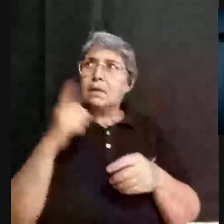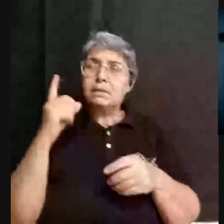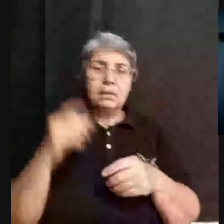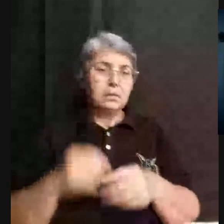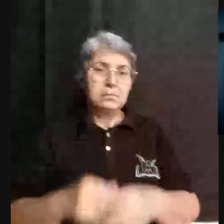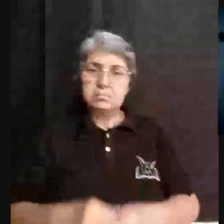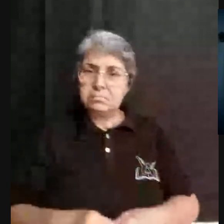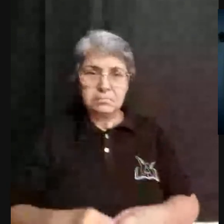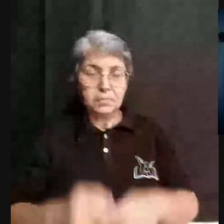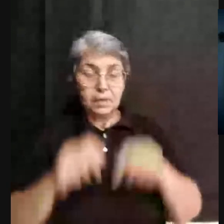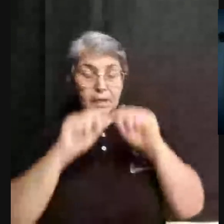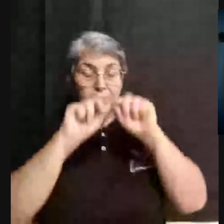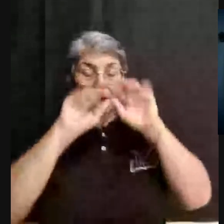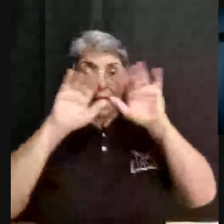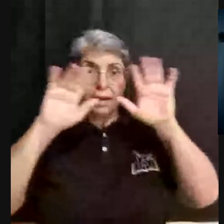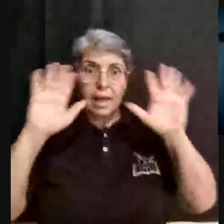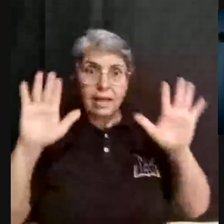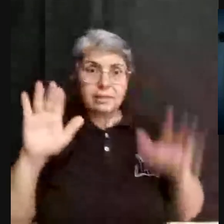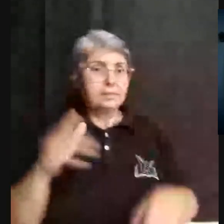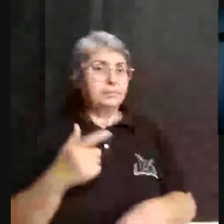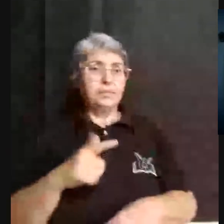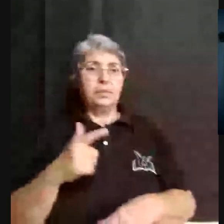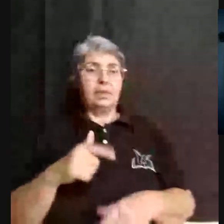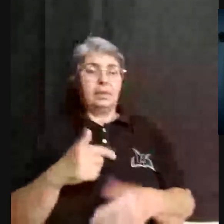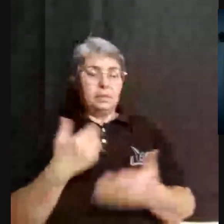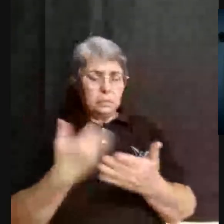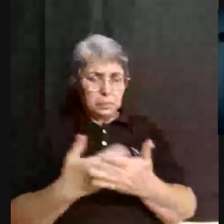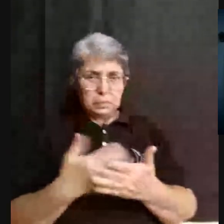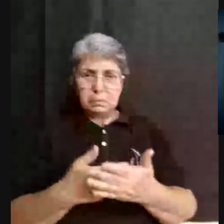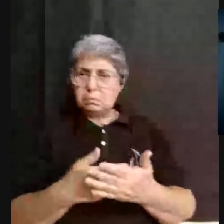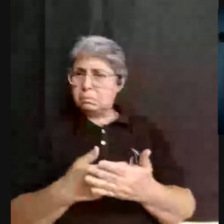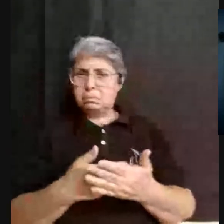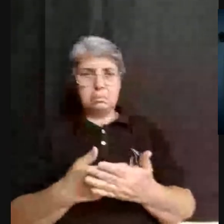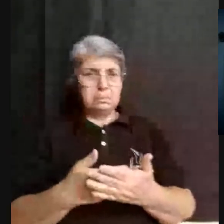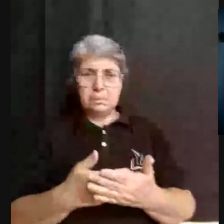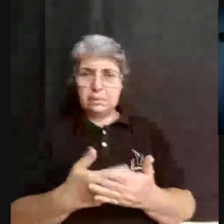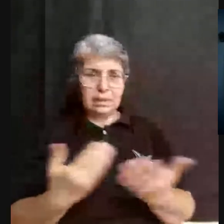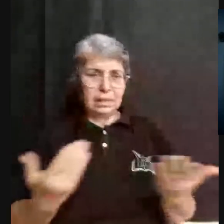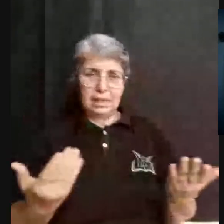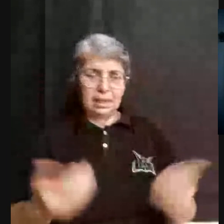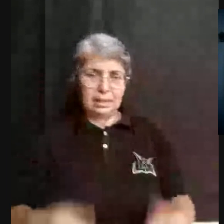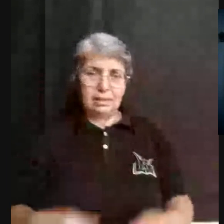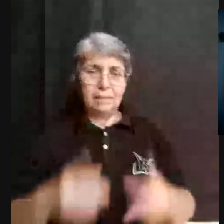1888. Porque, na verdade, havia